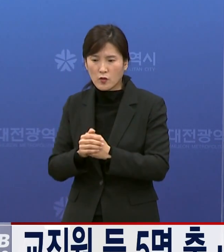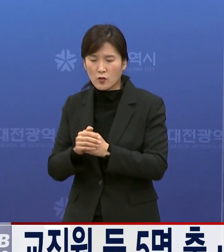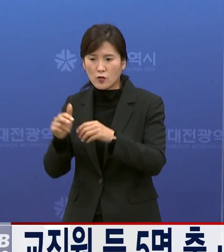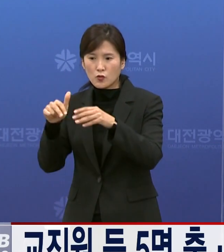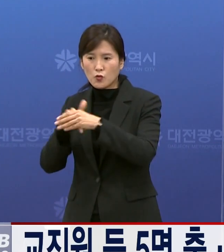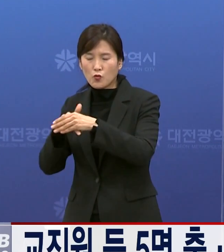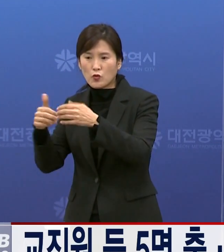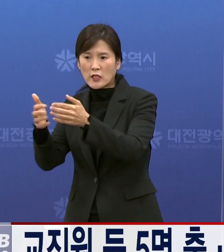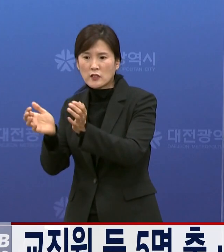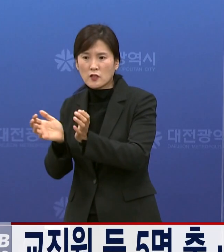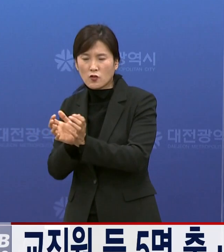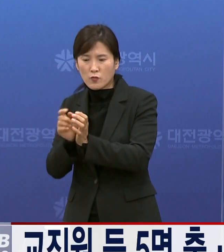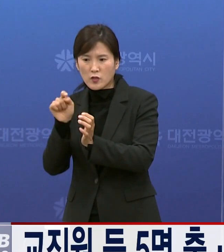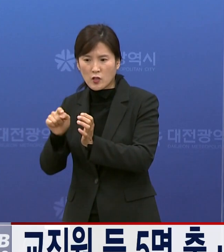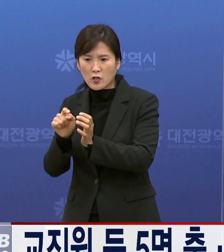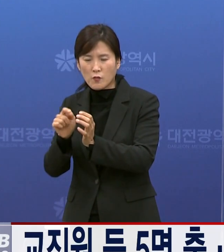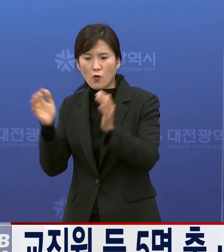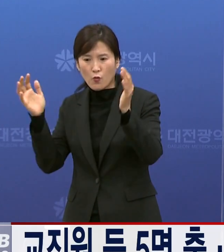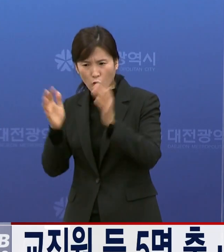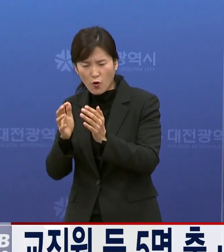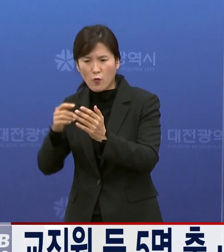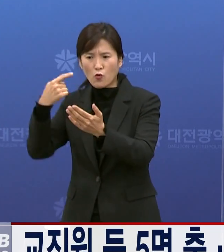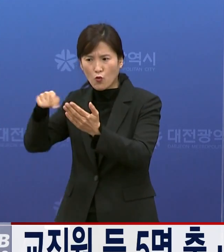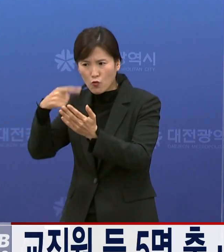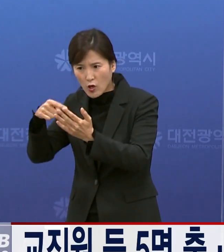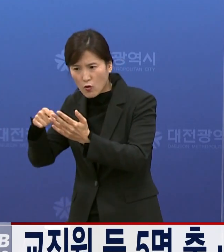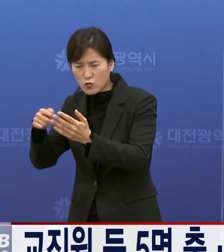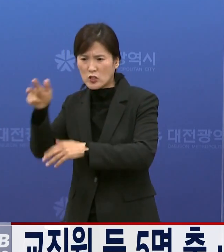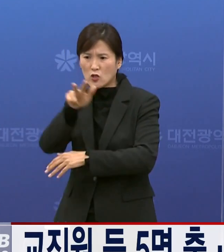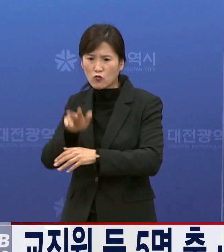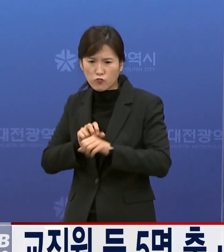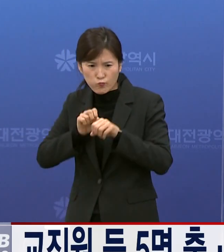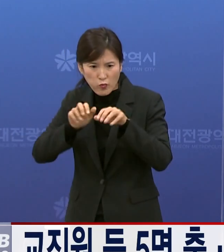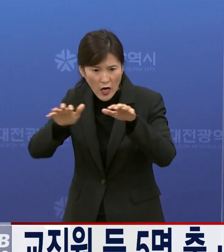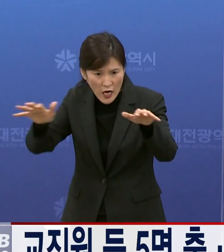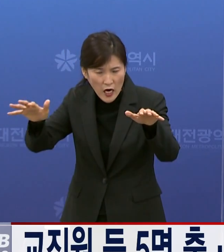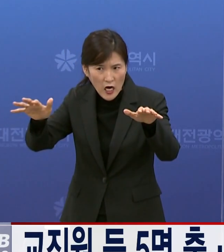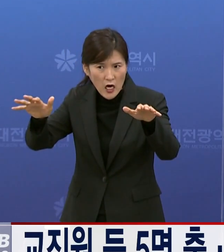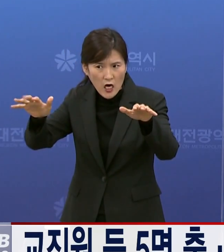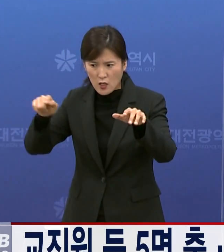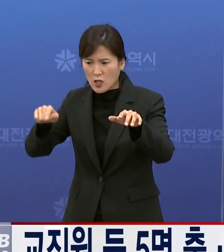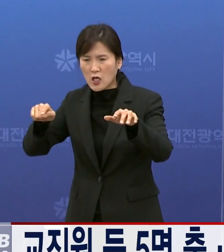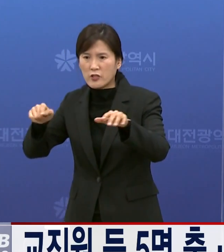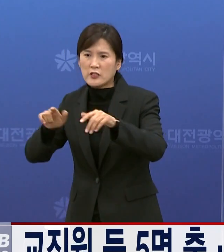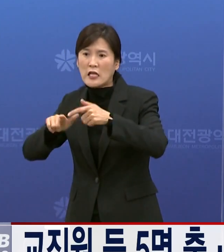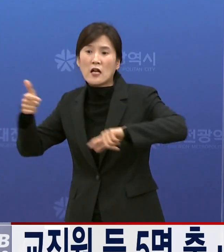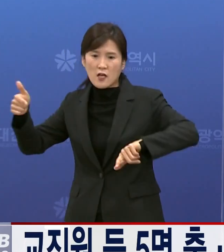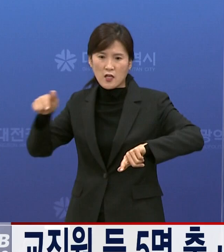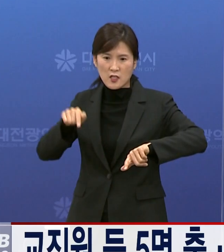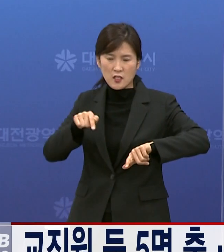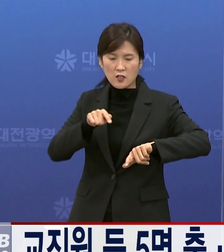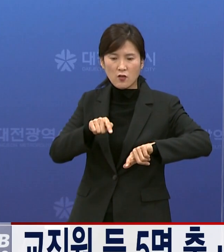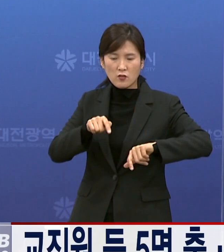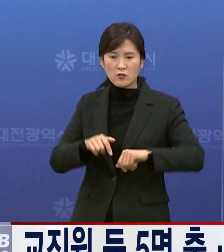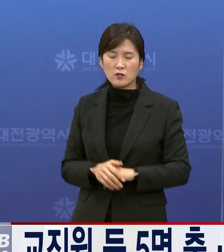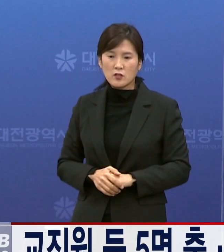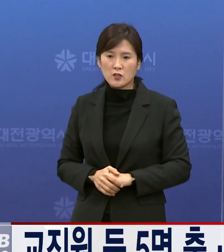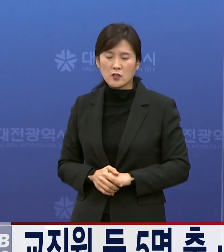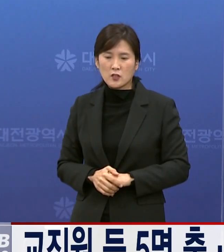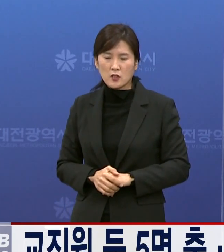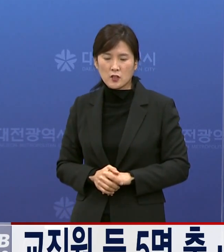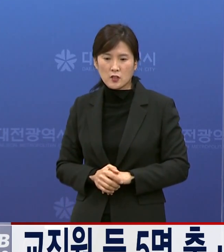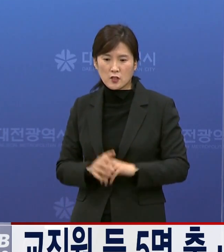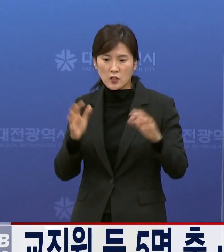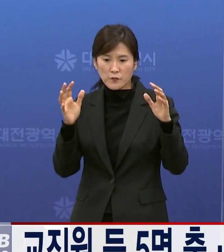종교단체처럼 한 지역시설에 모여 교육을 받고 전국적으로 흩어진 그런 사례와는 다르게 집단